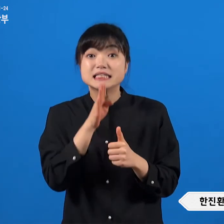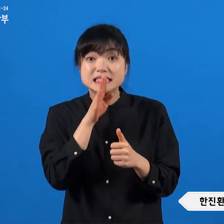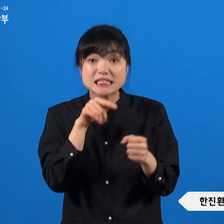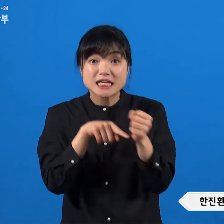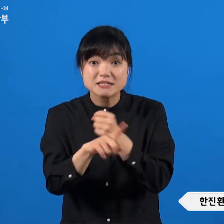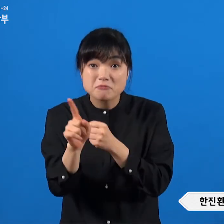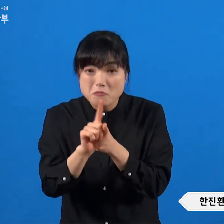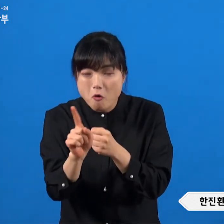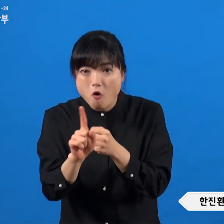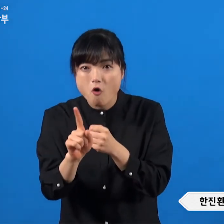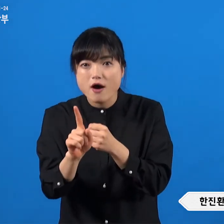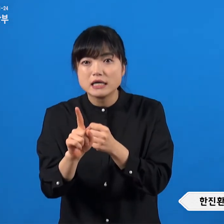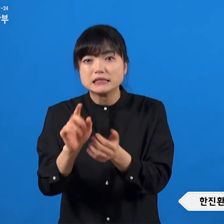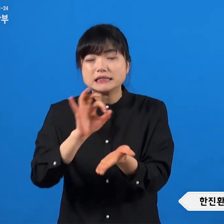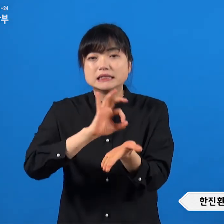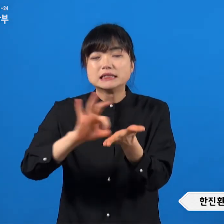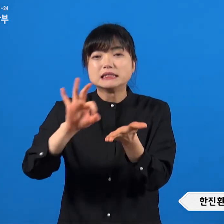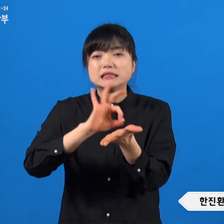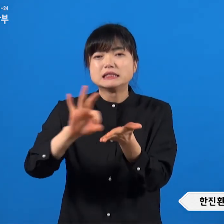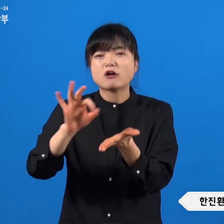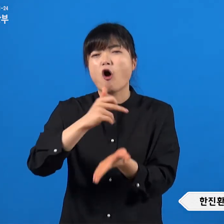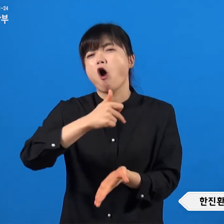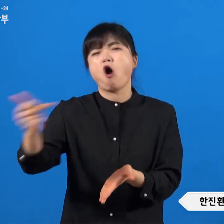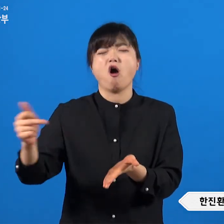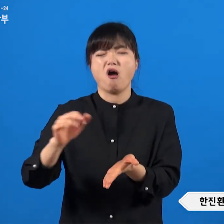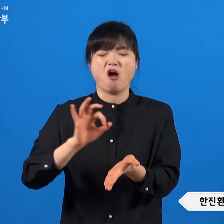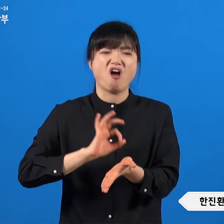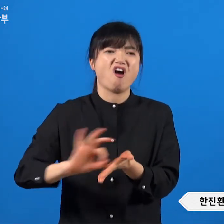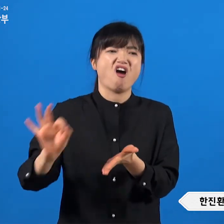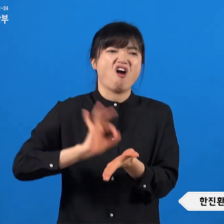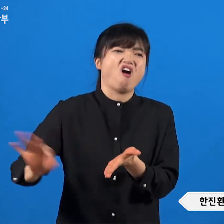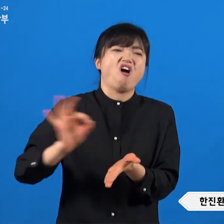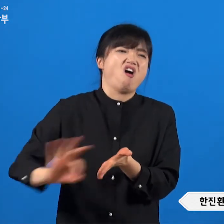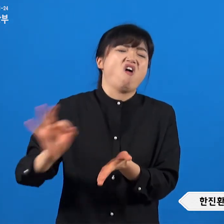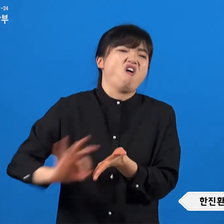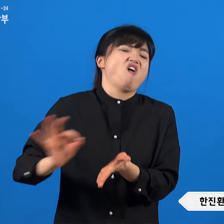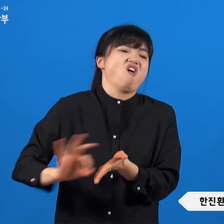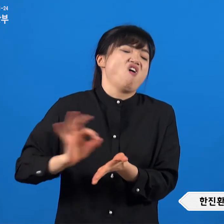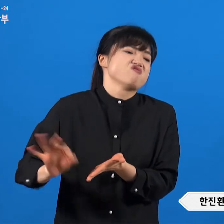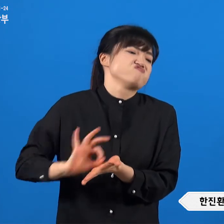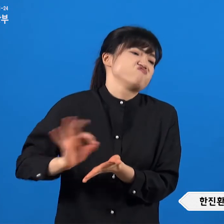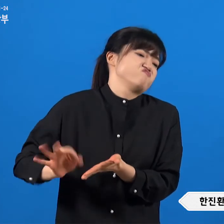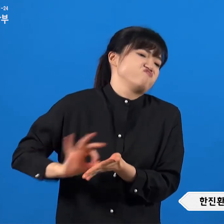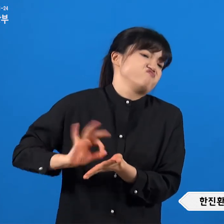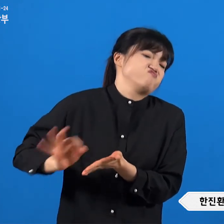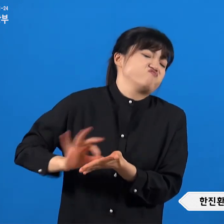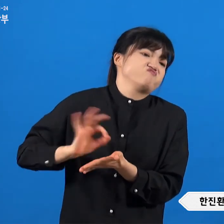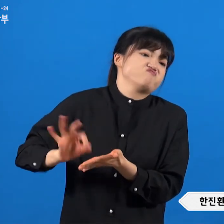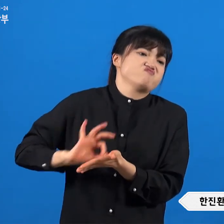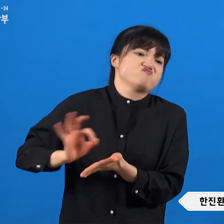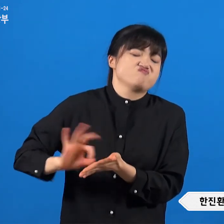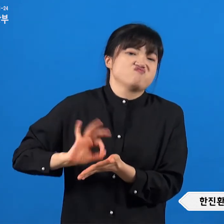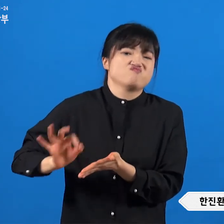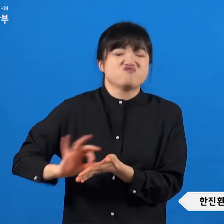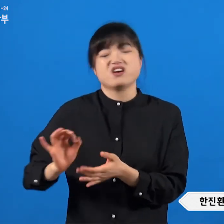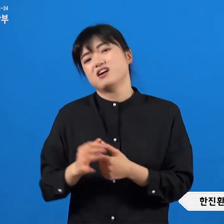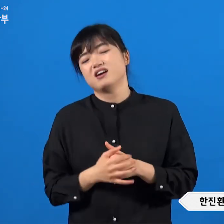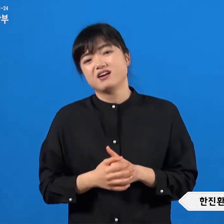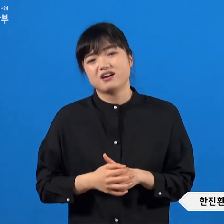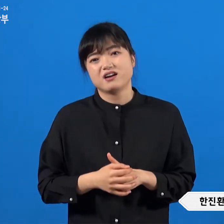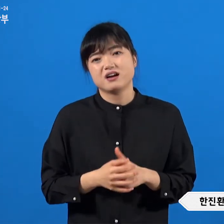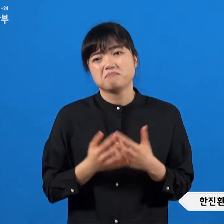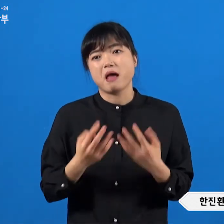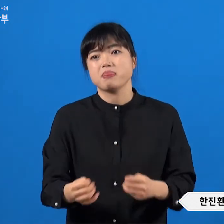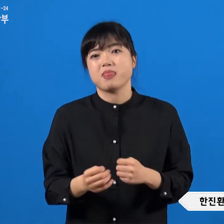뜻은 씀씀이가 해프다 하는 뜻입니다. 아주 무모할 정도로 씀씀이가 해프다 하는